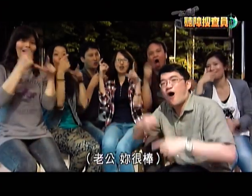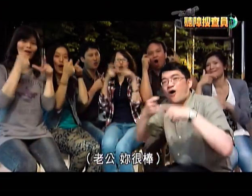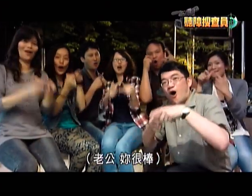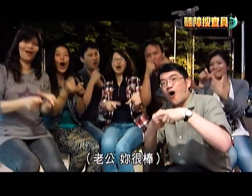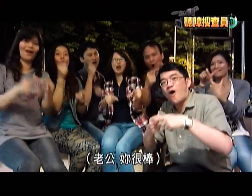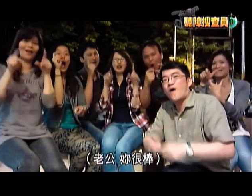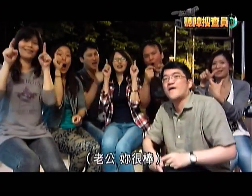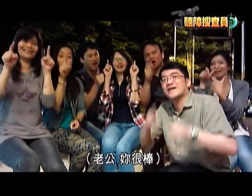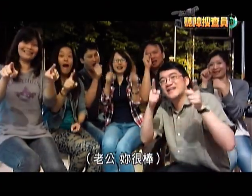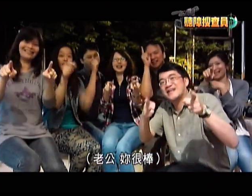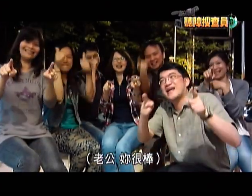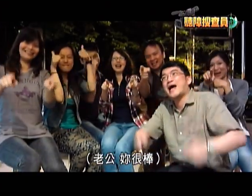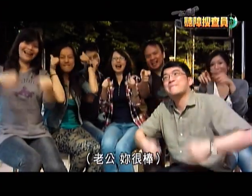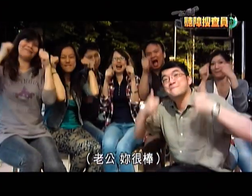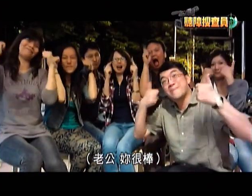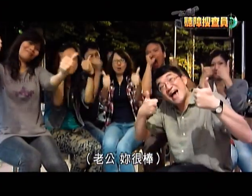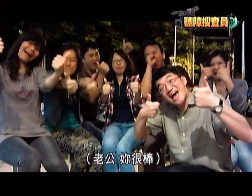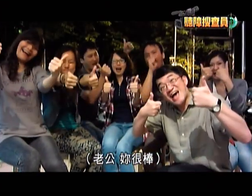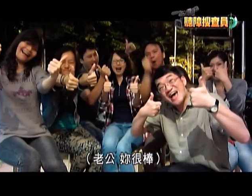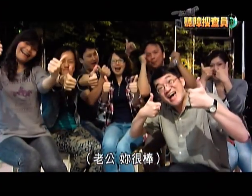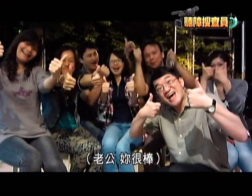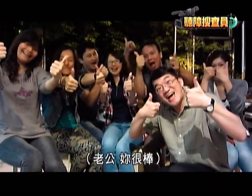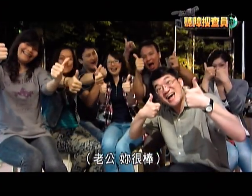老 婆，你好啊！